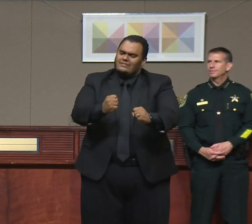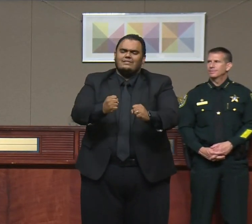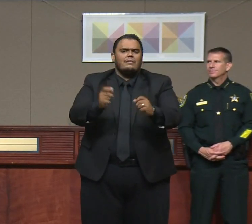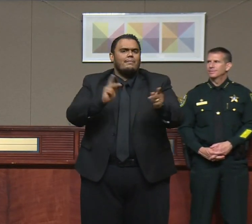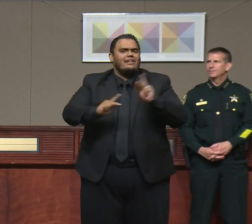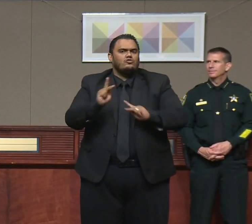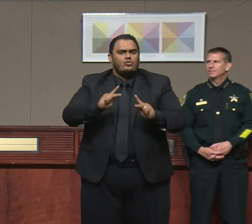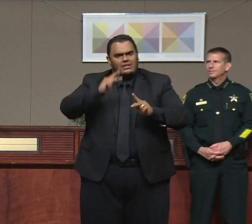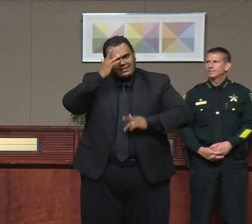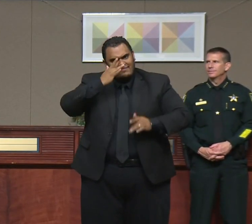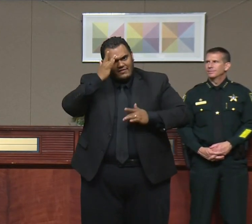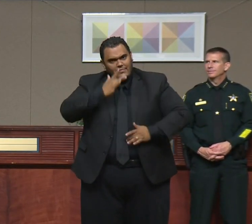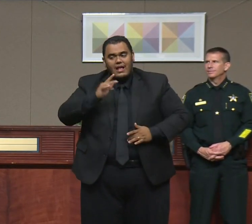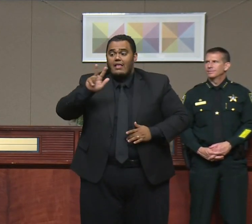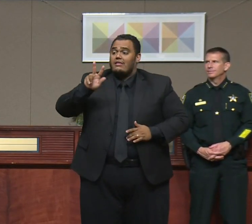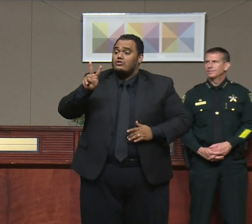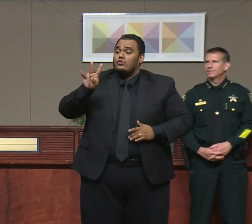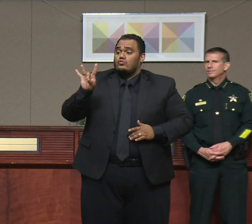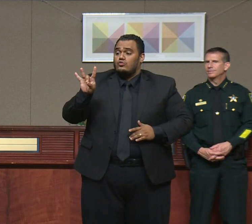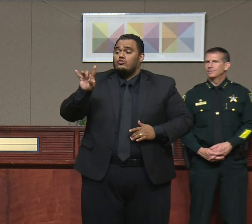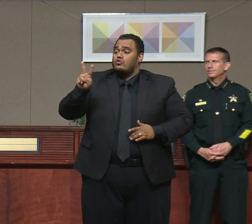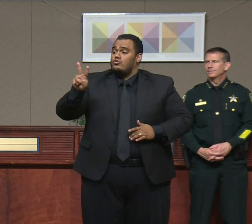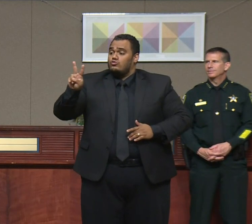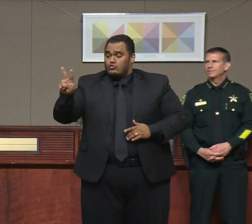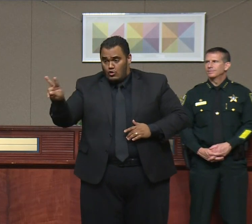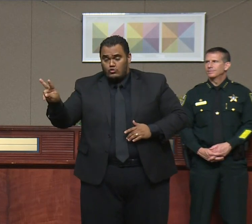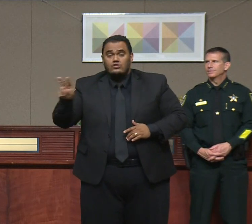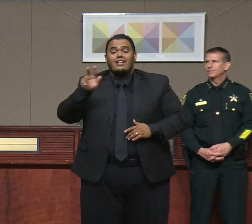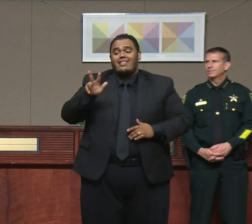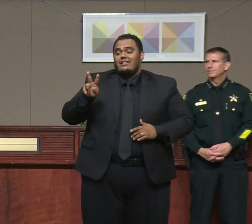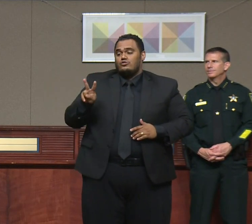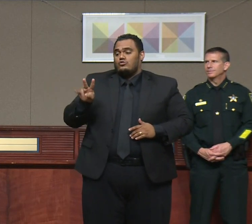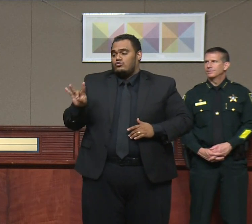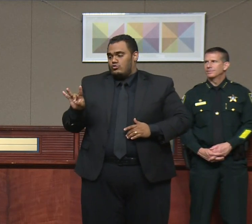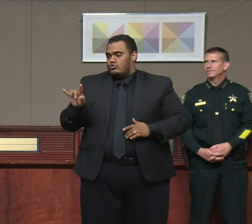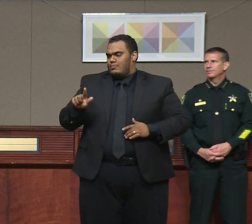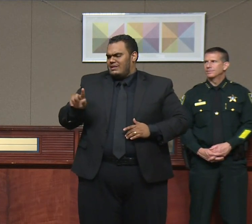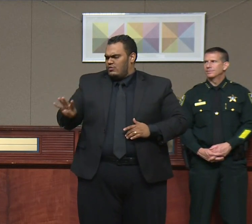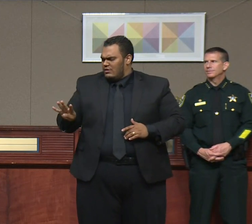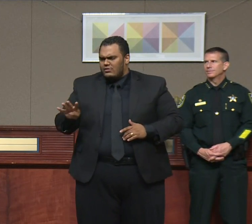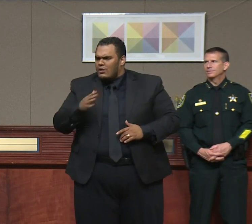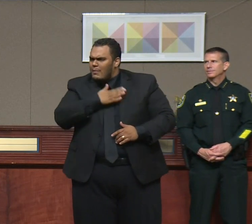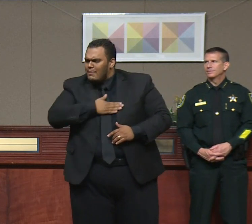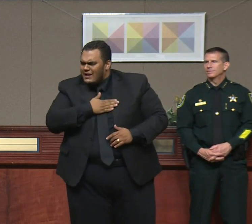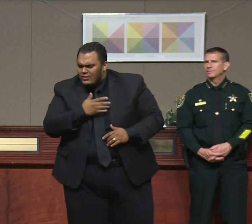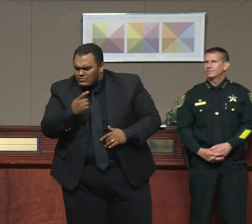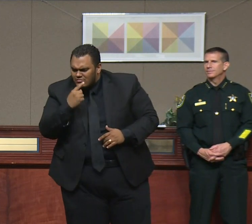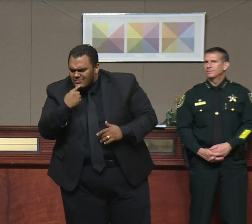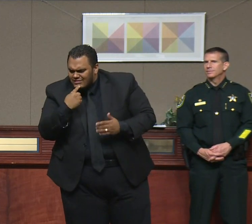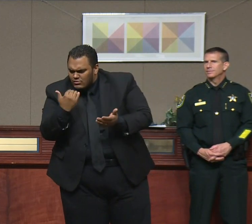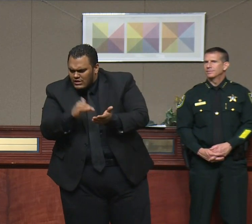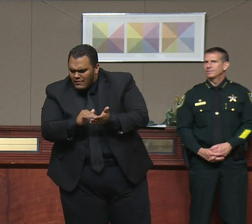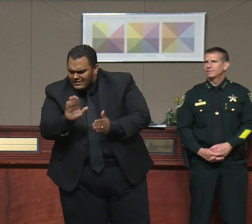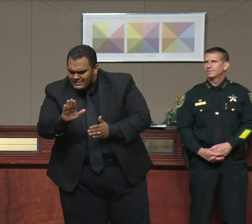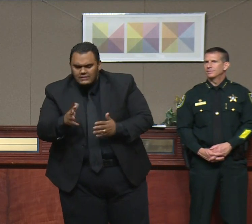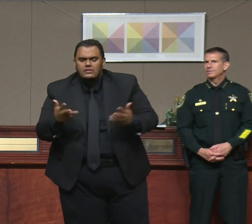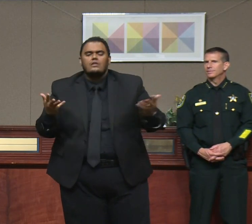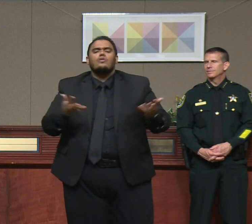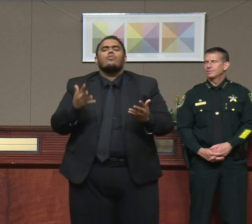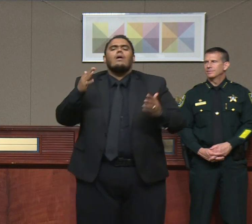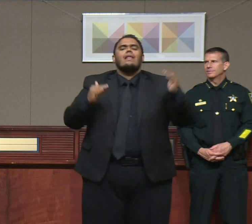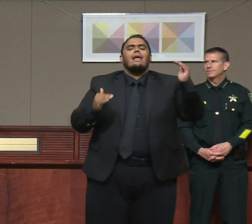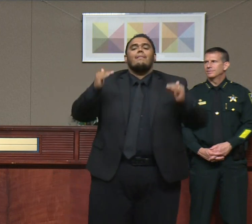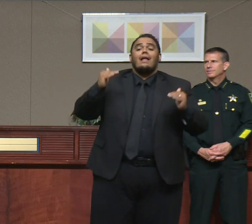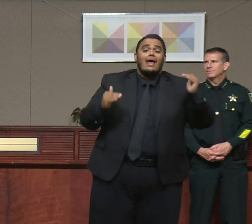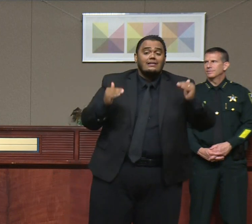que es la Escuela Ventura, y el 32824, doctora? Perdón, ¿cuál es la pregunta? ¿Cuál es el balance que tuvieron en cuanto a pruebas?